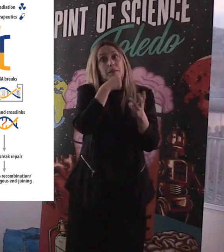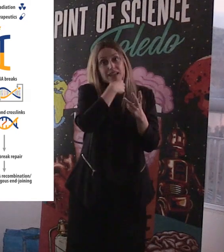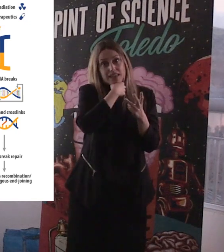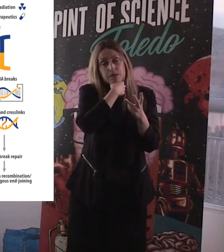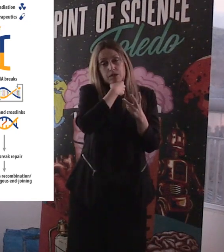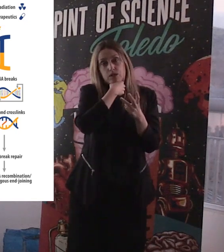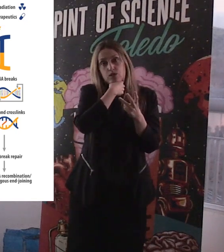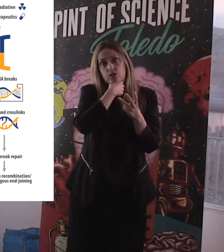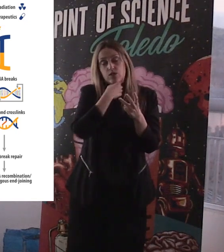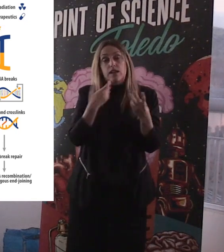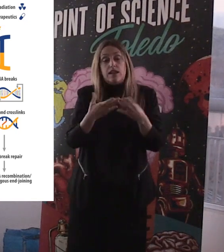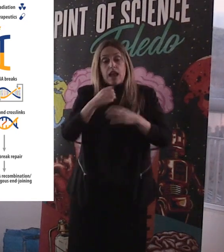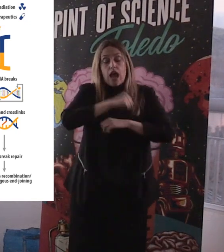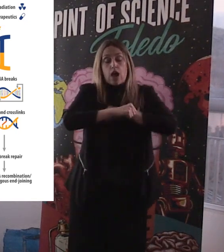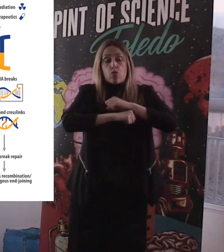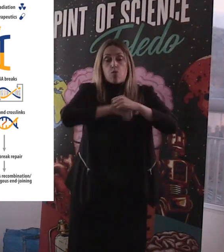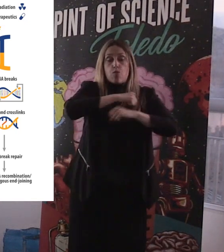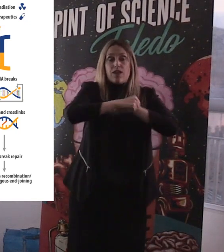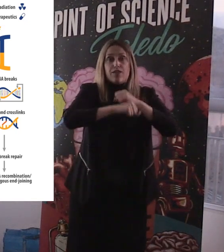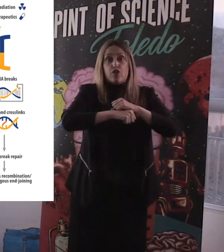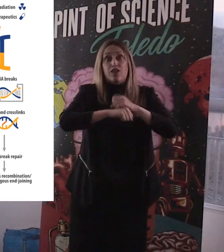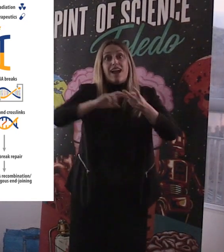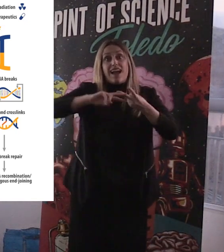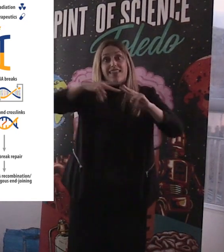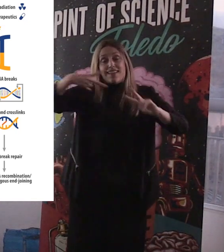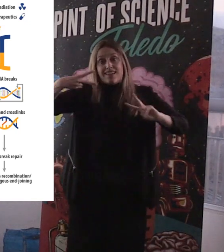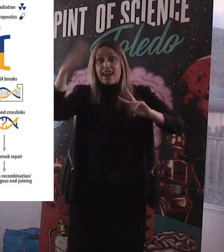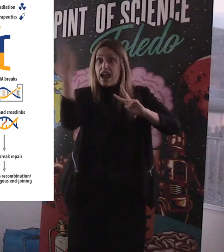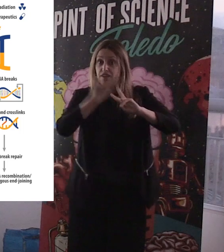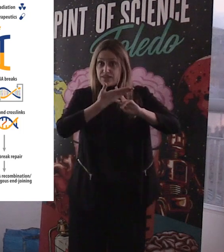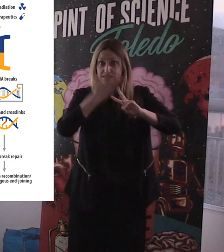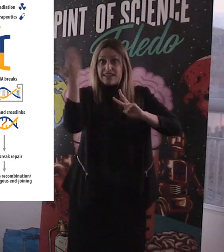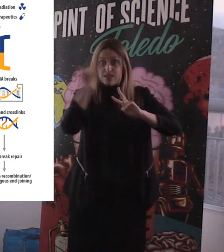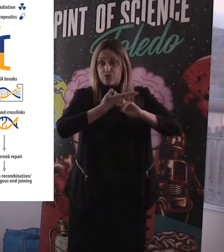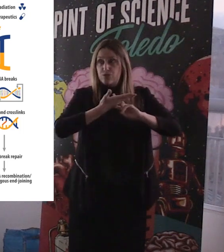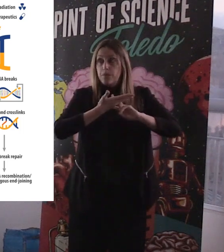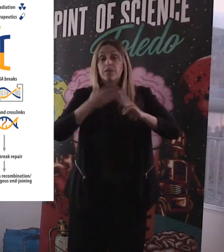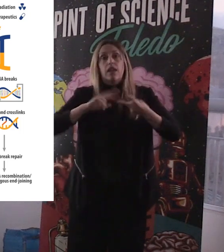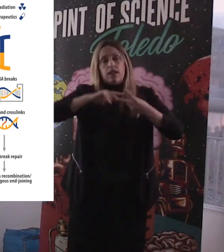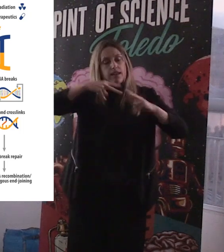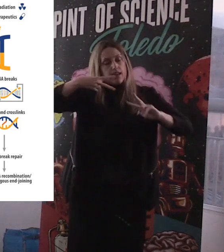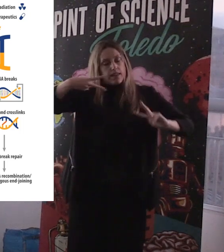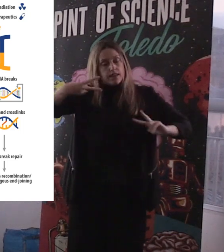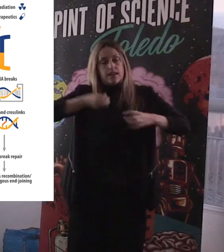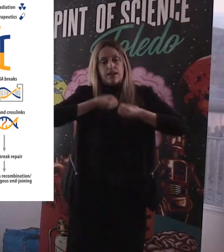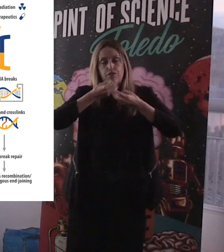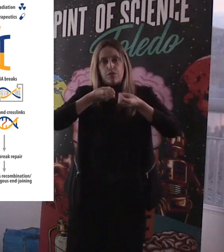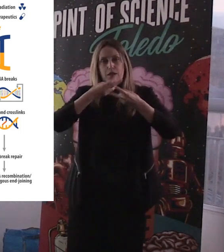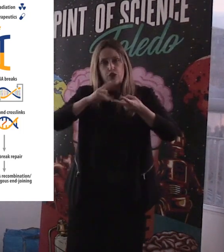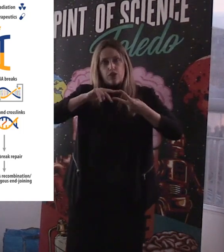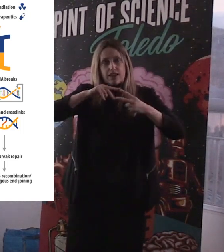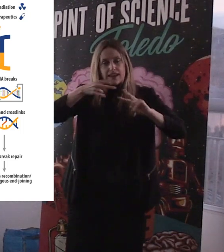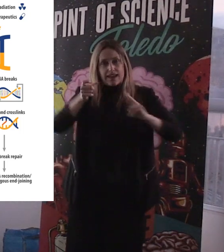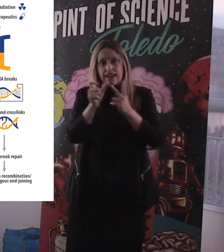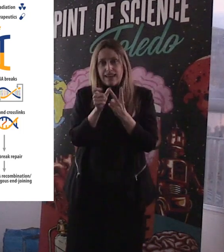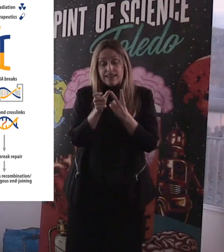del envejecimiento es la acumulación de daños del ADN. El ADN, como sabemos, es la información genética que